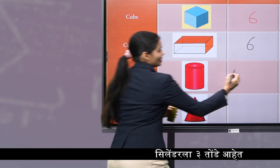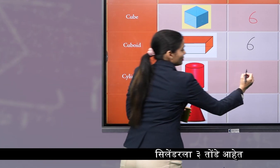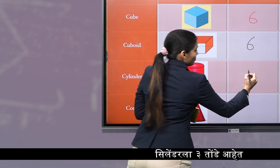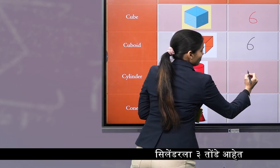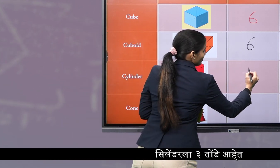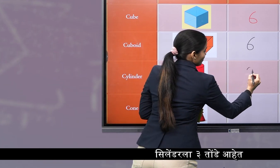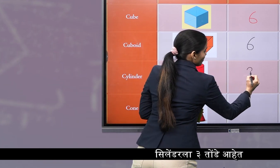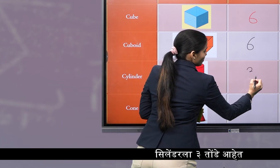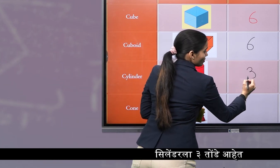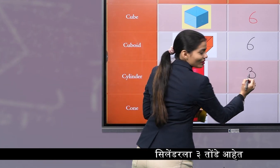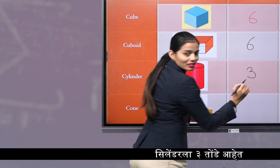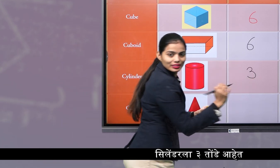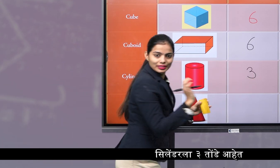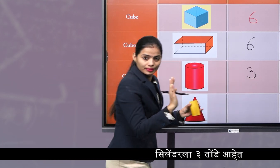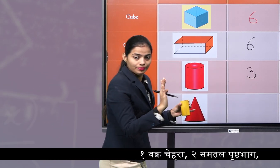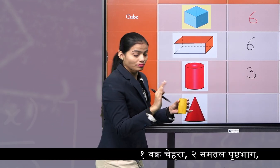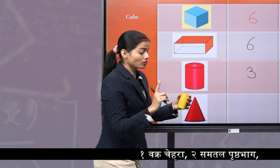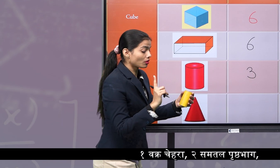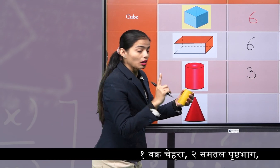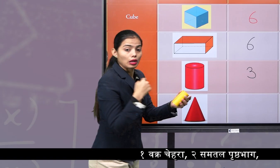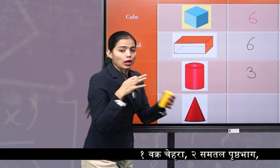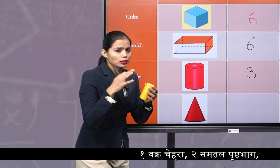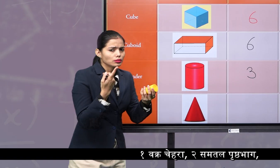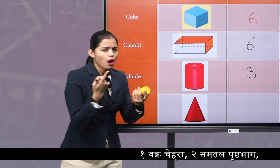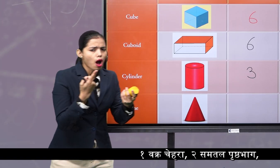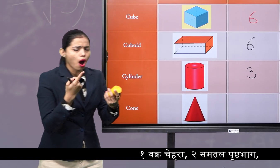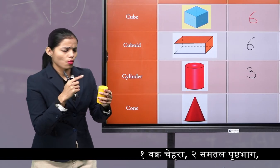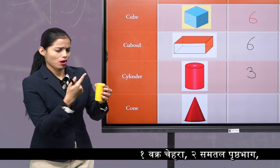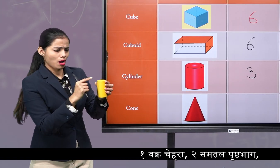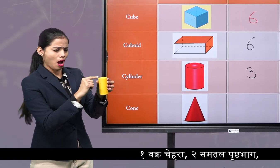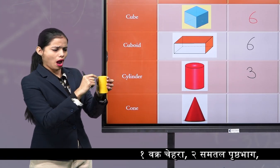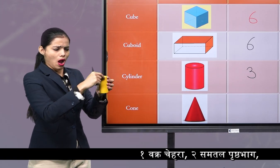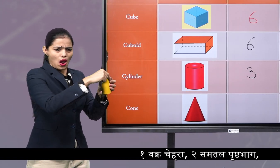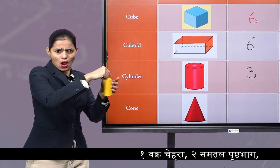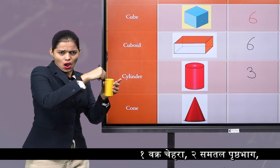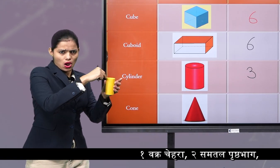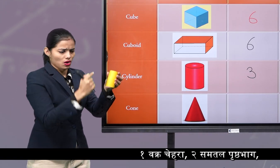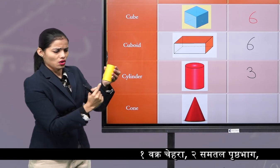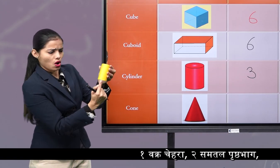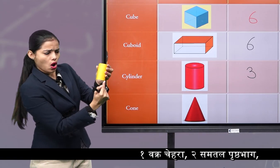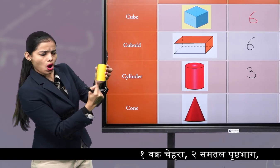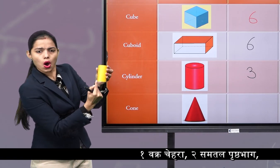सिलेंडरला 3 तोंडे आहेत. 1 वक्र चेहरा, 2 समतल पृष्ठभाग,